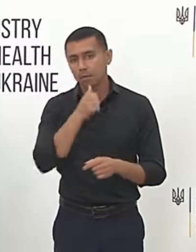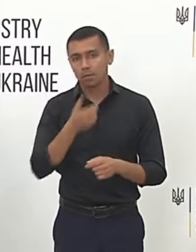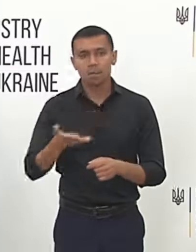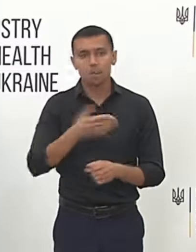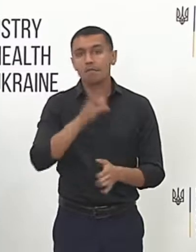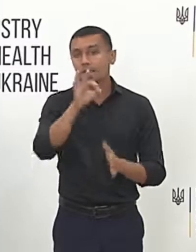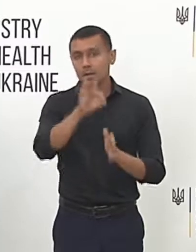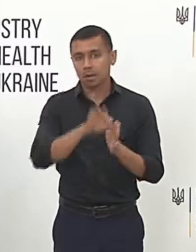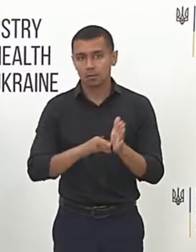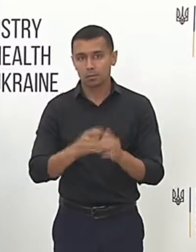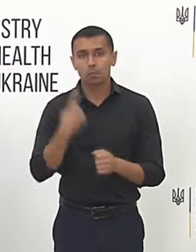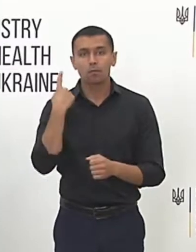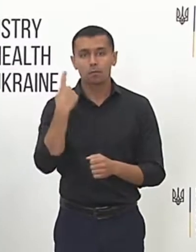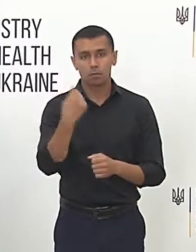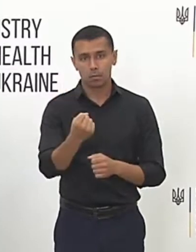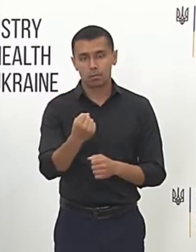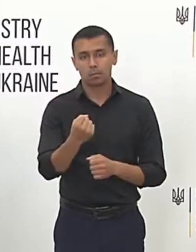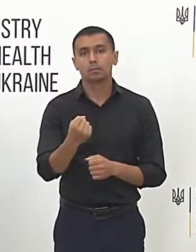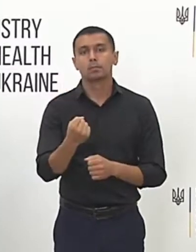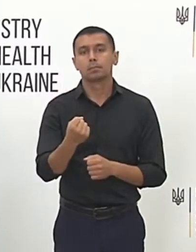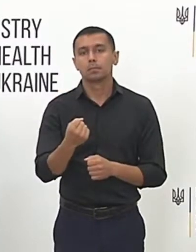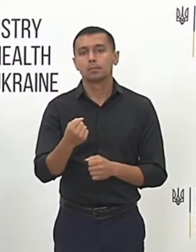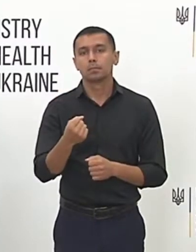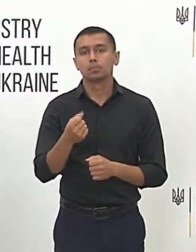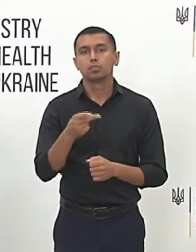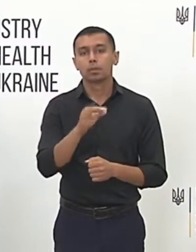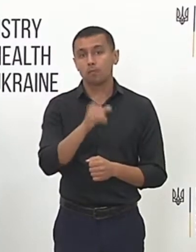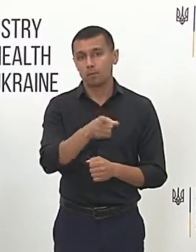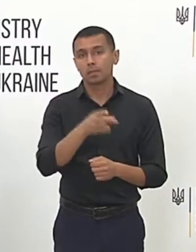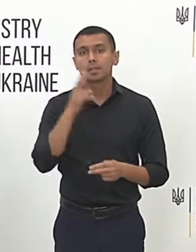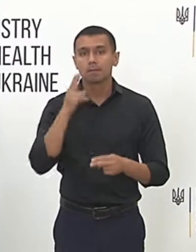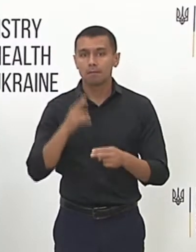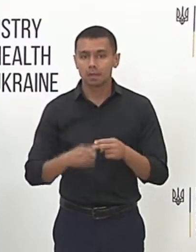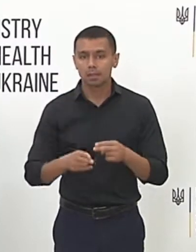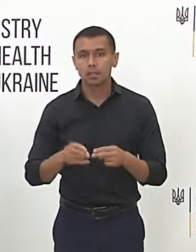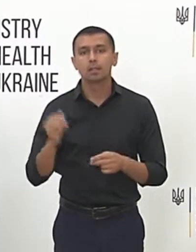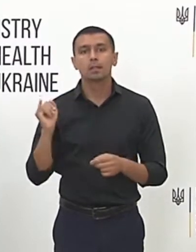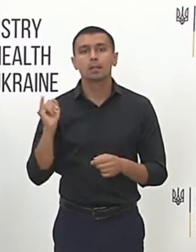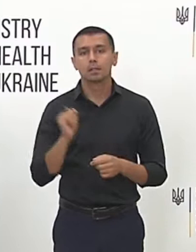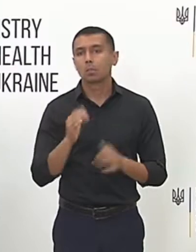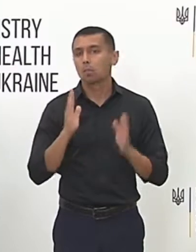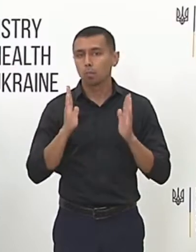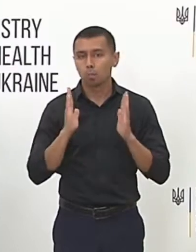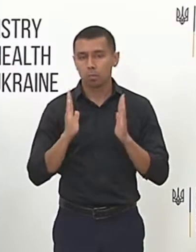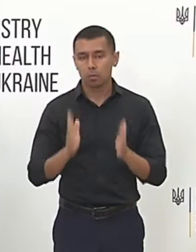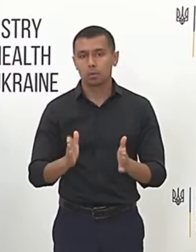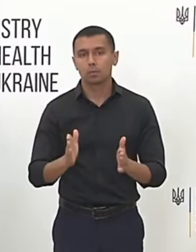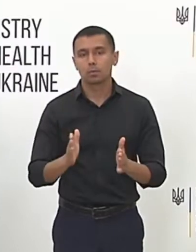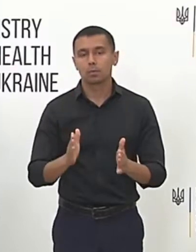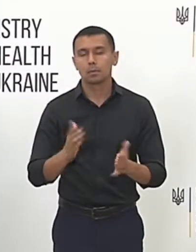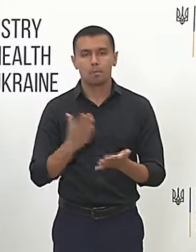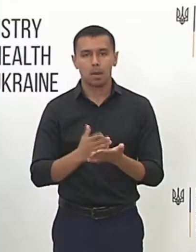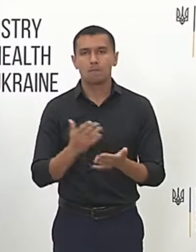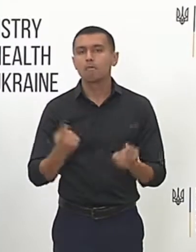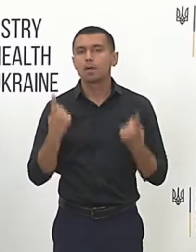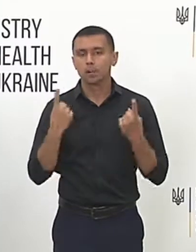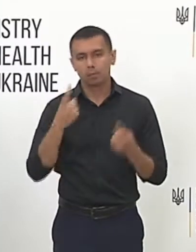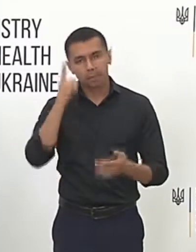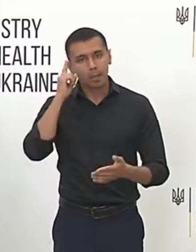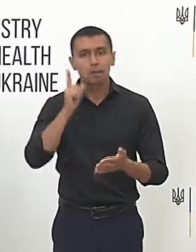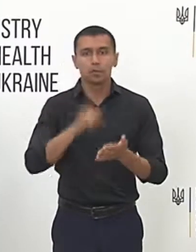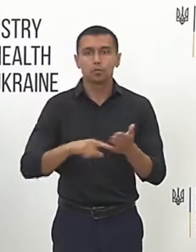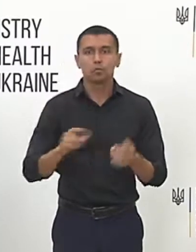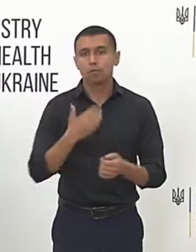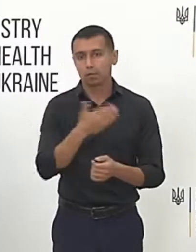ми відразу повідомимо, чим вони завершилися, і ми маємо велику надію,